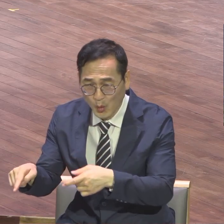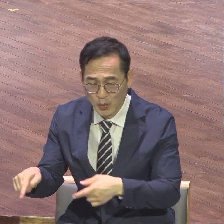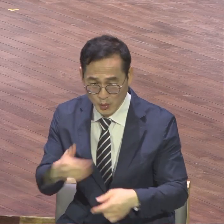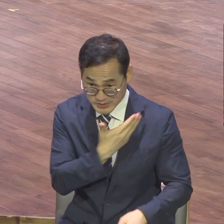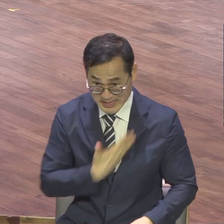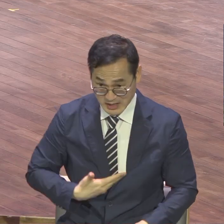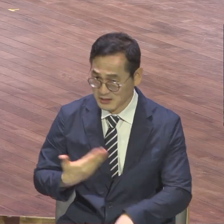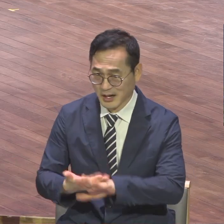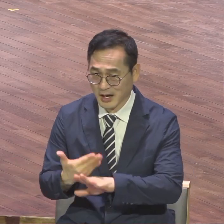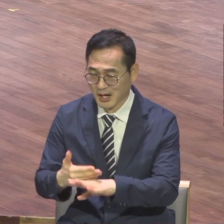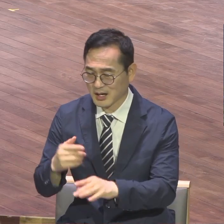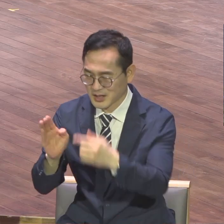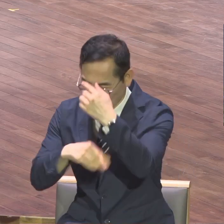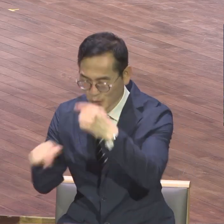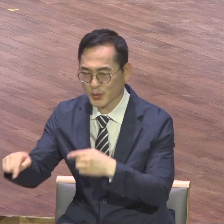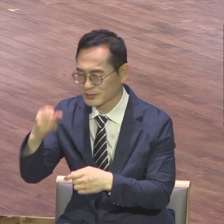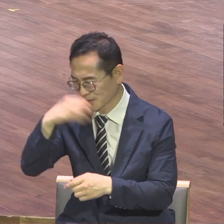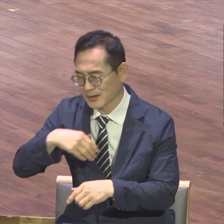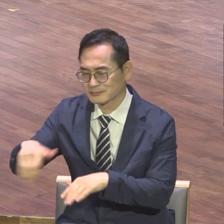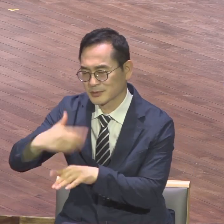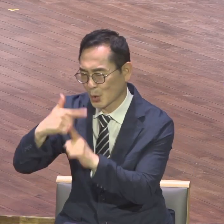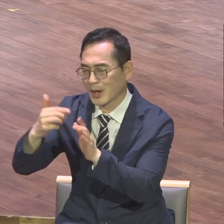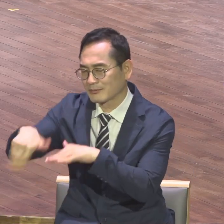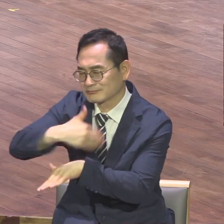많아. 기분 나쁨 떠나.